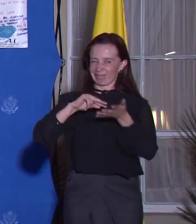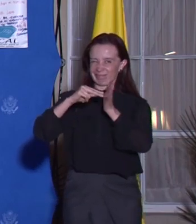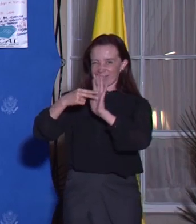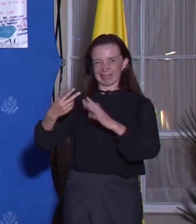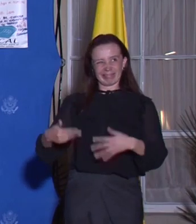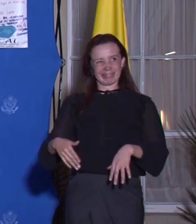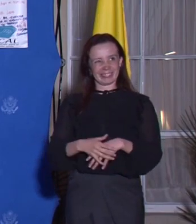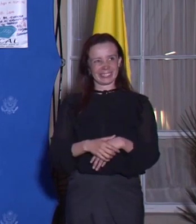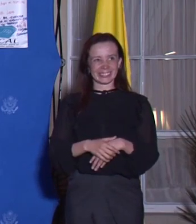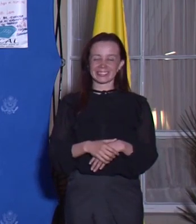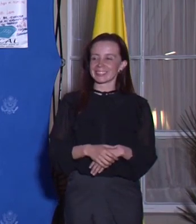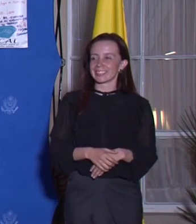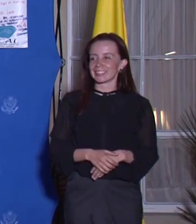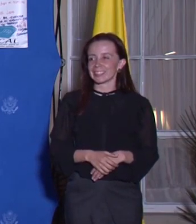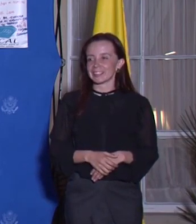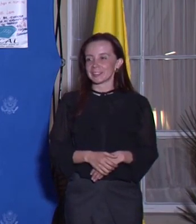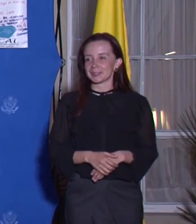esto?